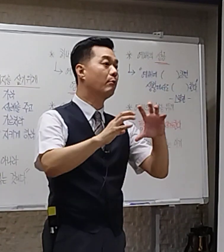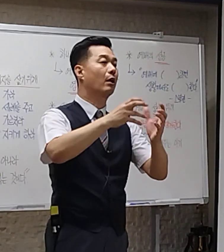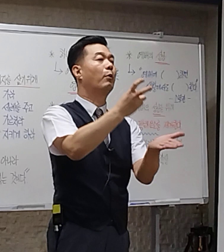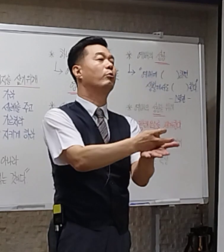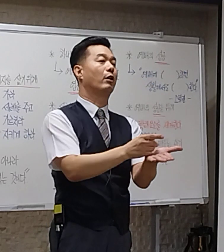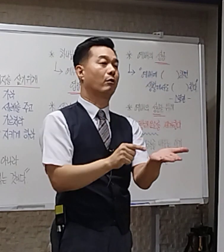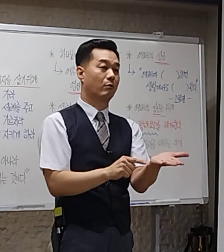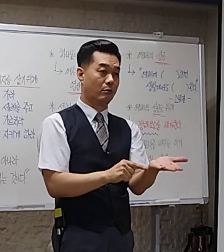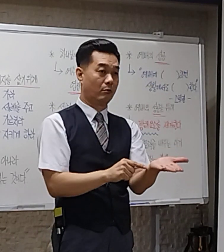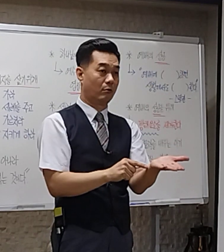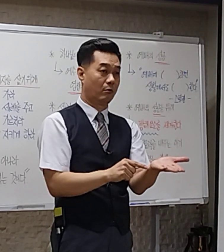나라 법이에요.